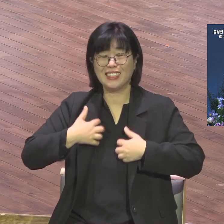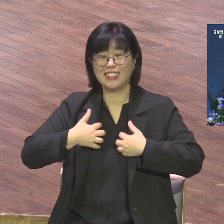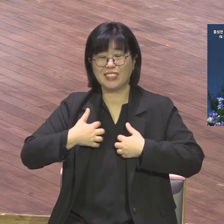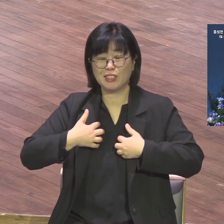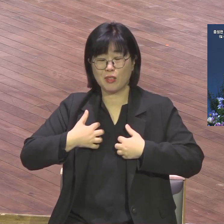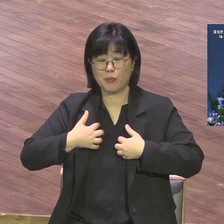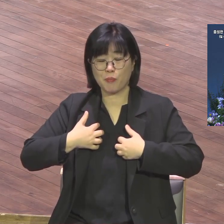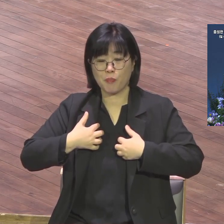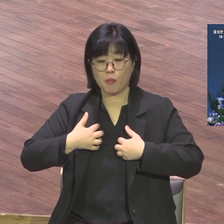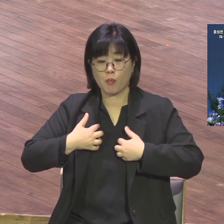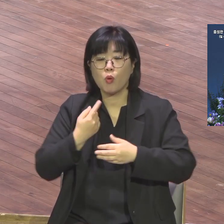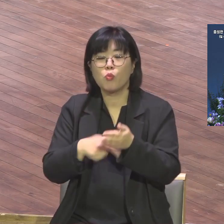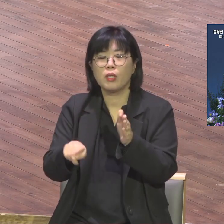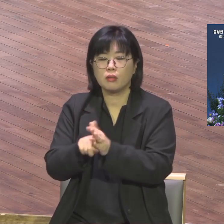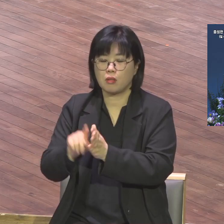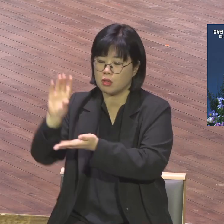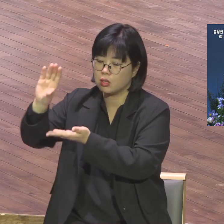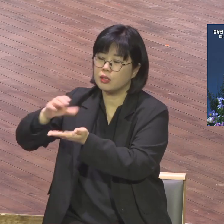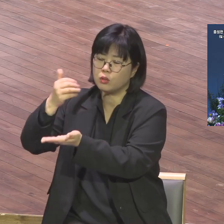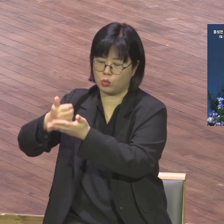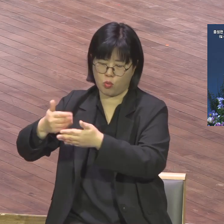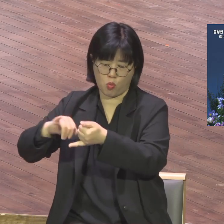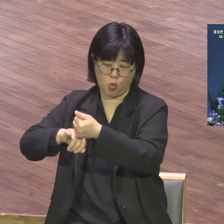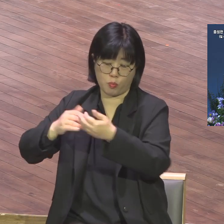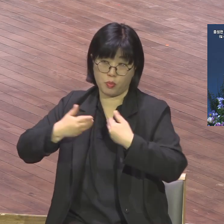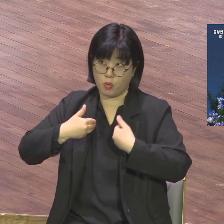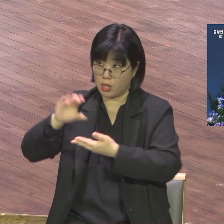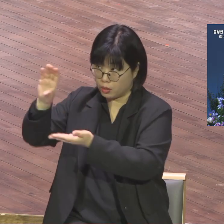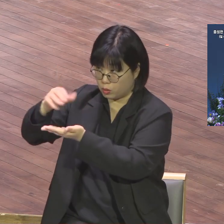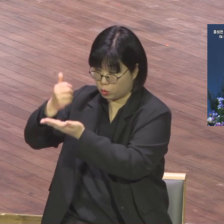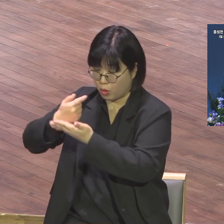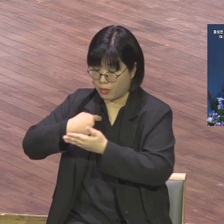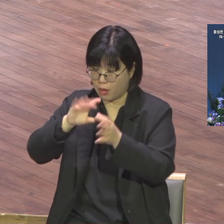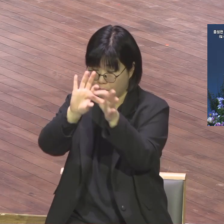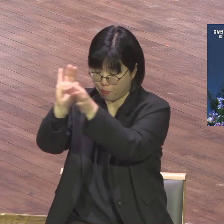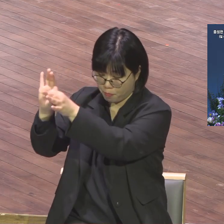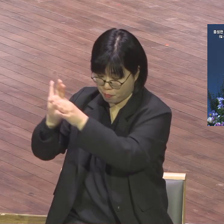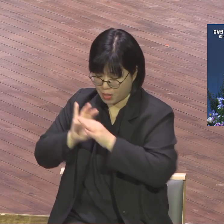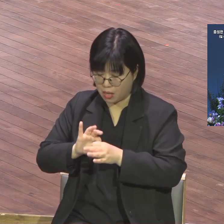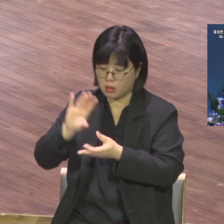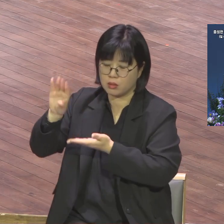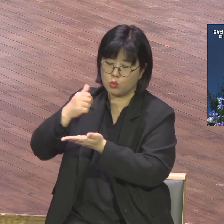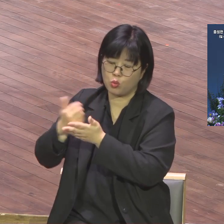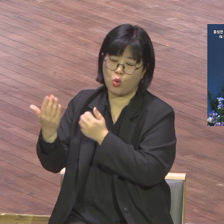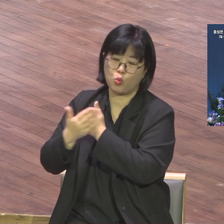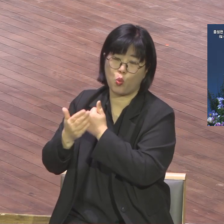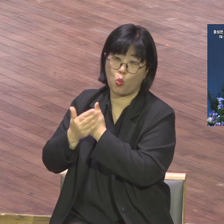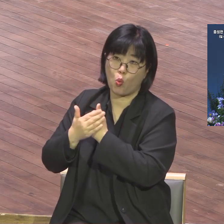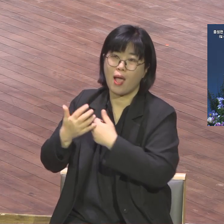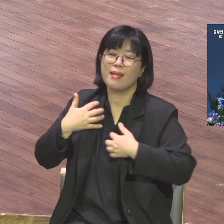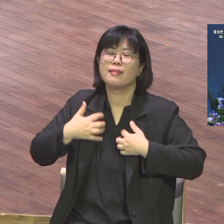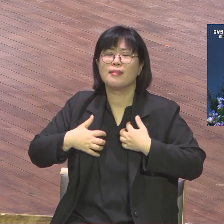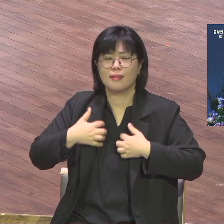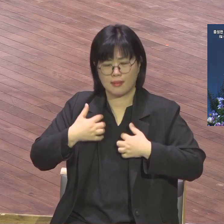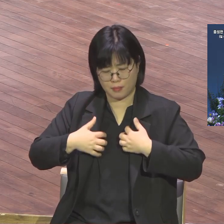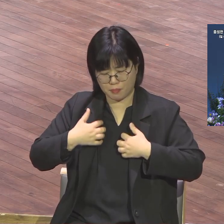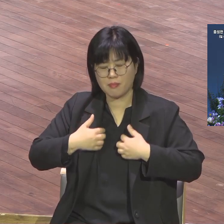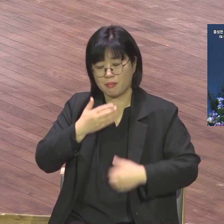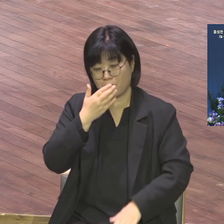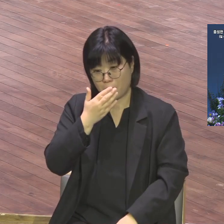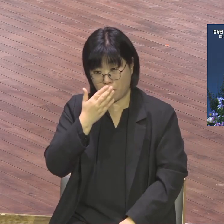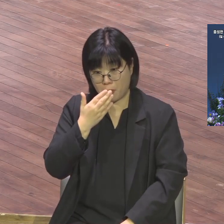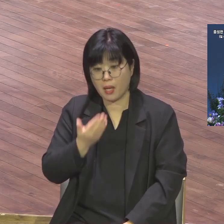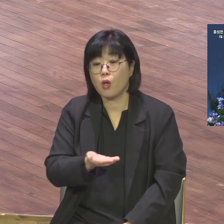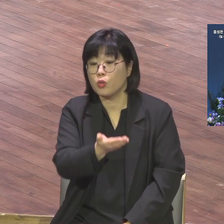말씀을 통해서 영계모건대 성도들은 어떤 환경과 형편 속에서도 풍성한 기쁨의